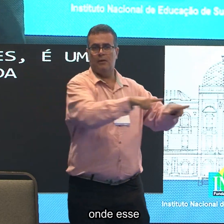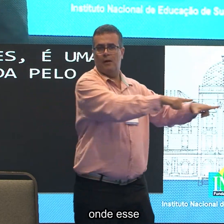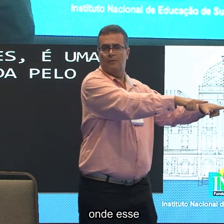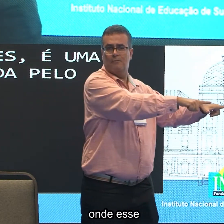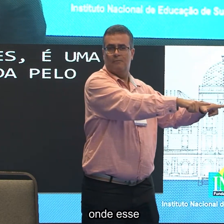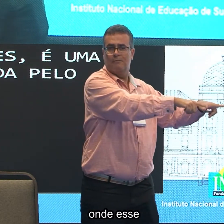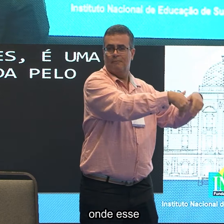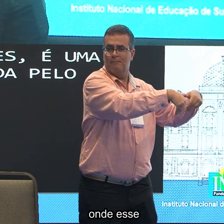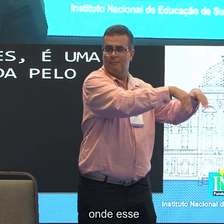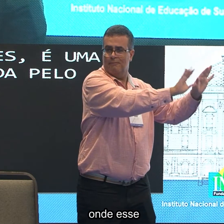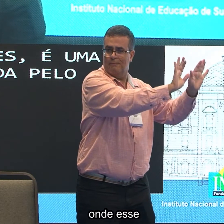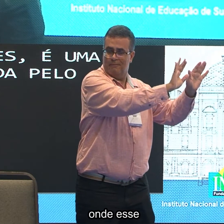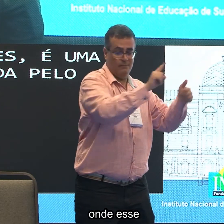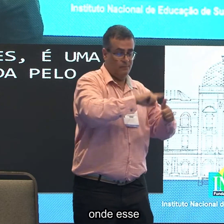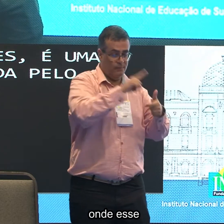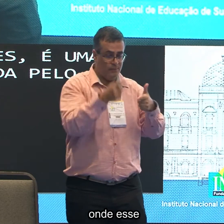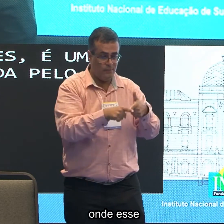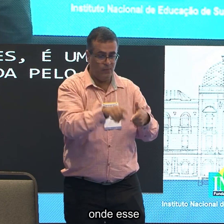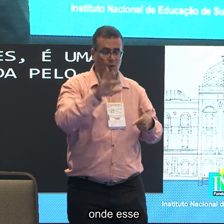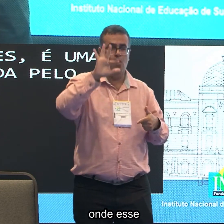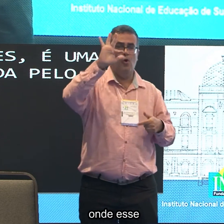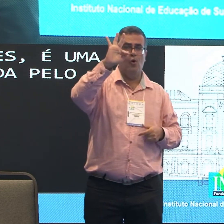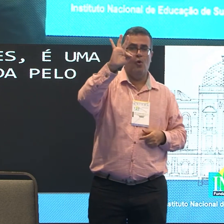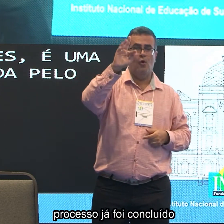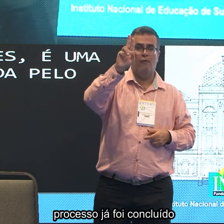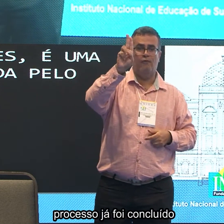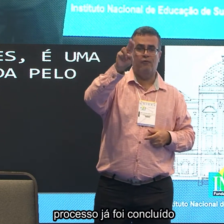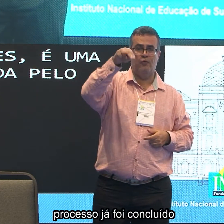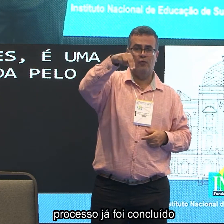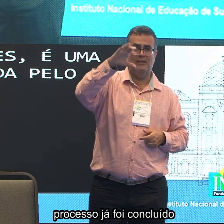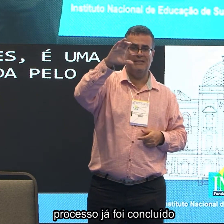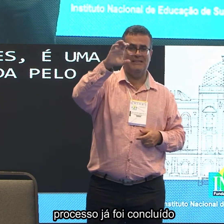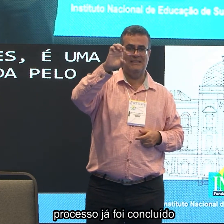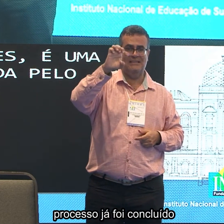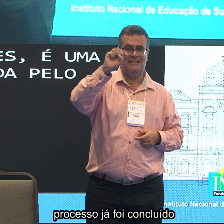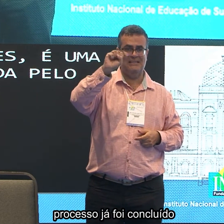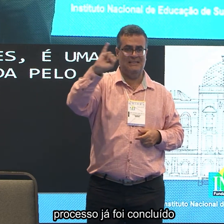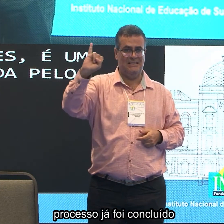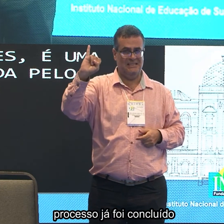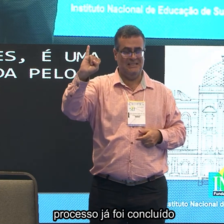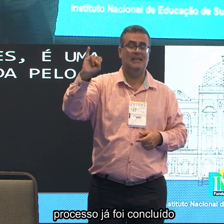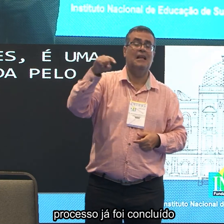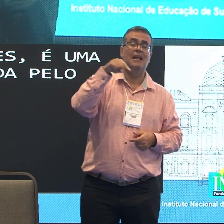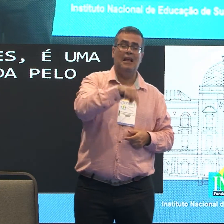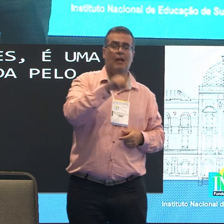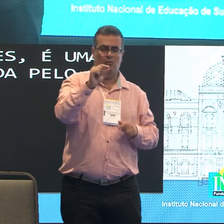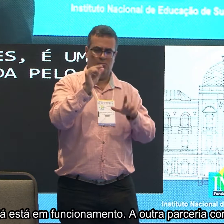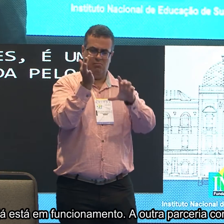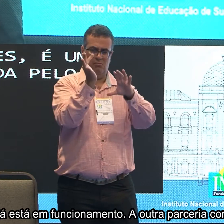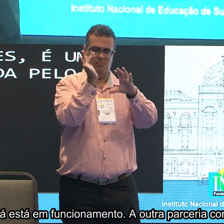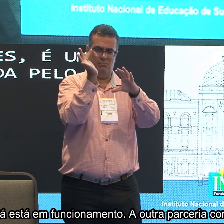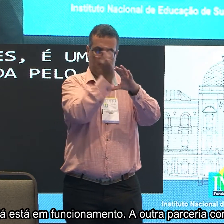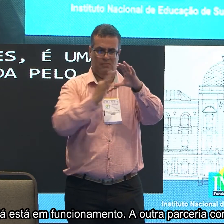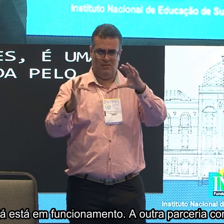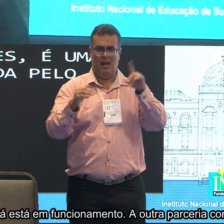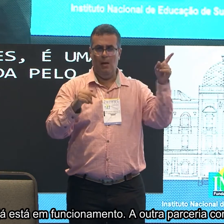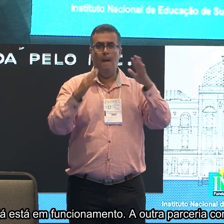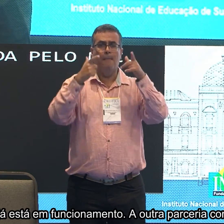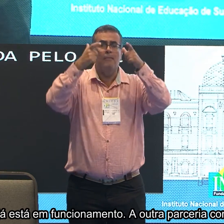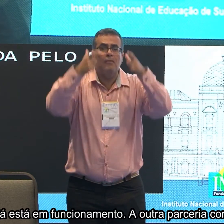onde Tudo já foi concluído, os processos já foram concluídos e já está em